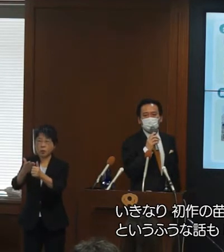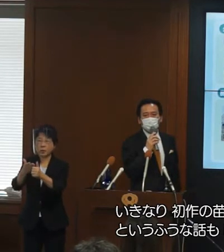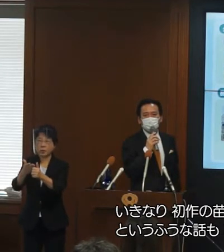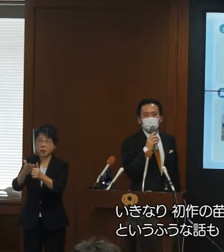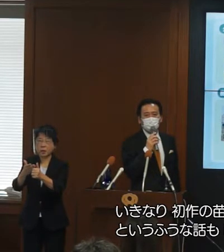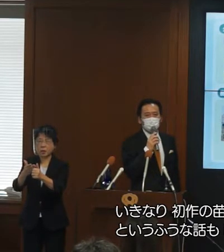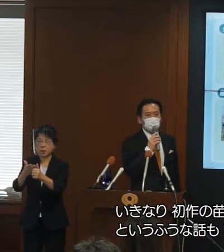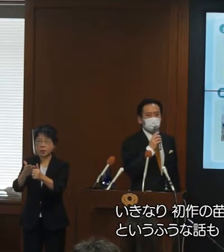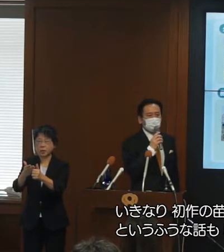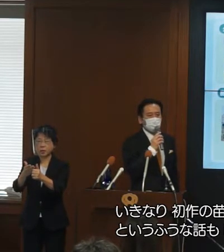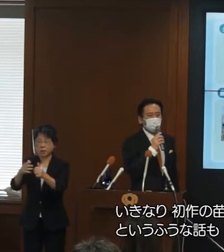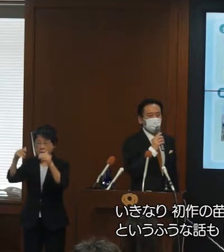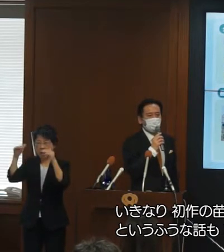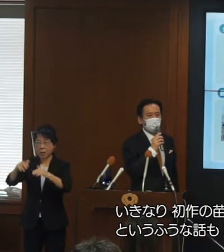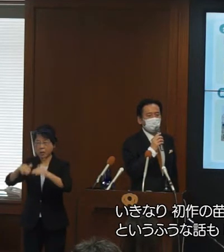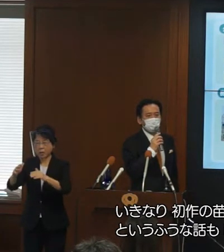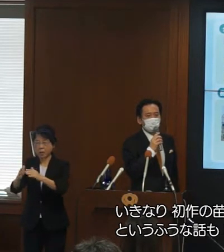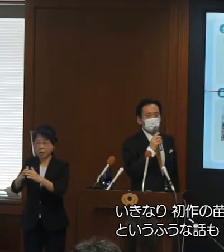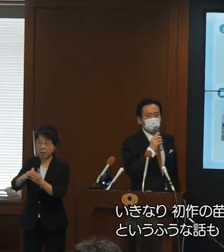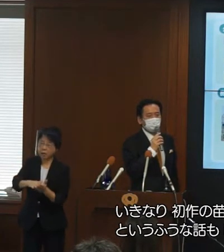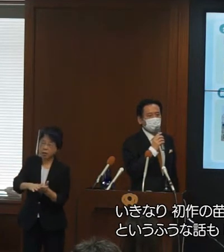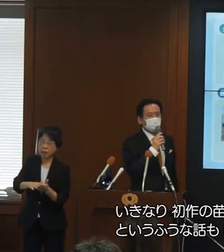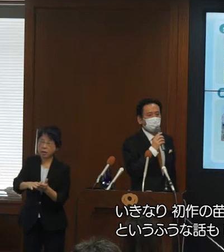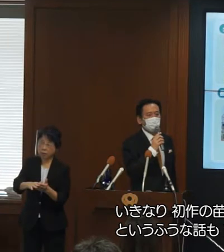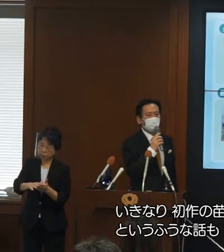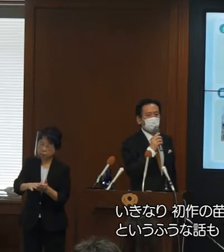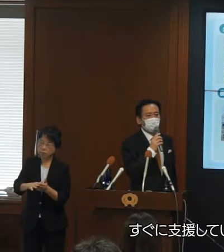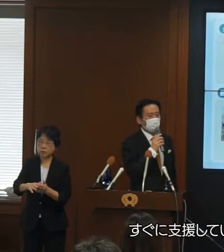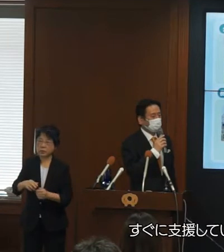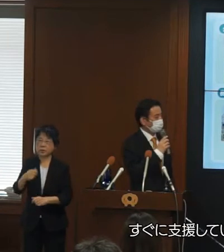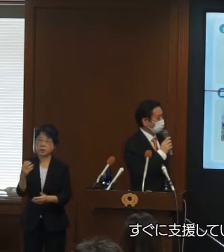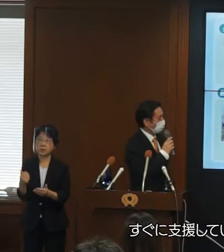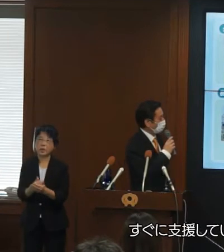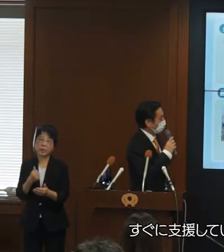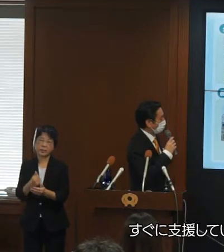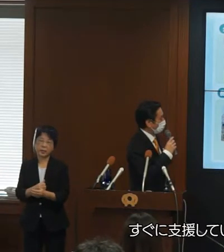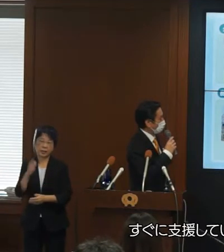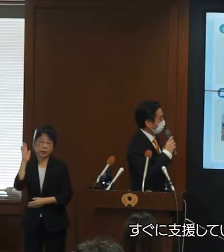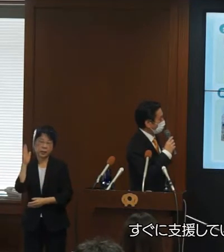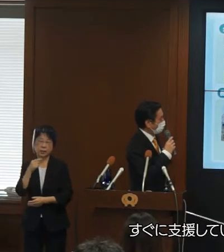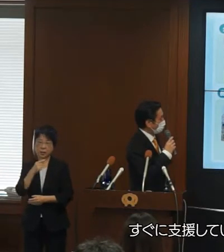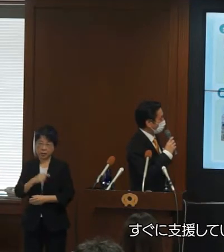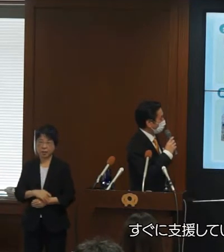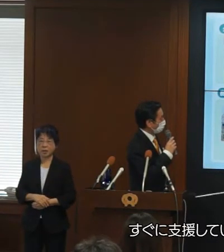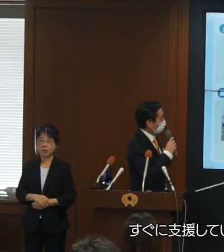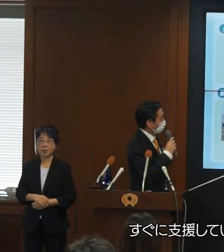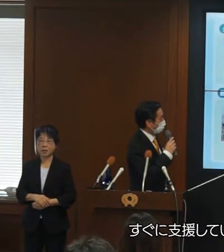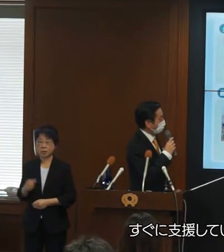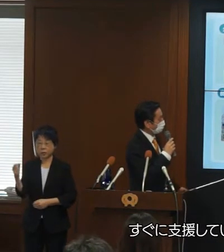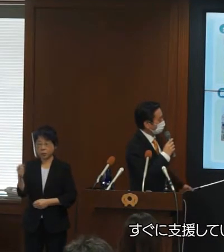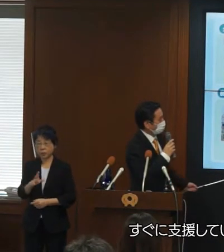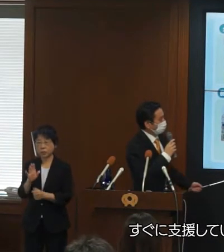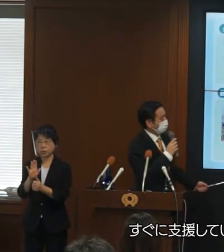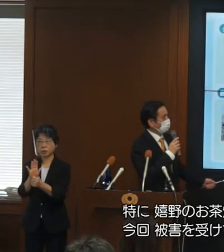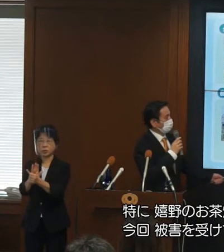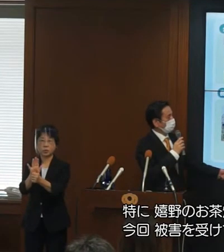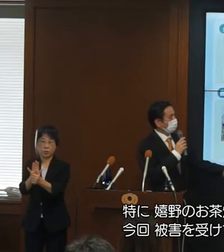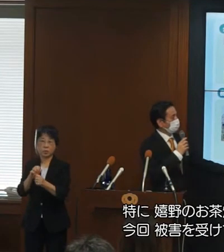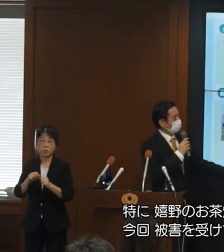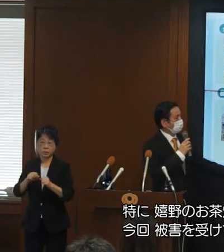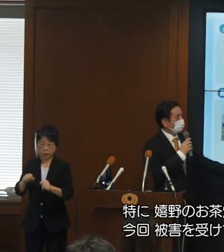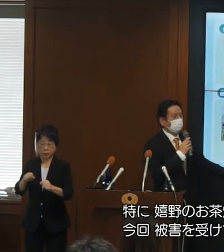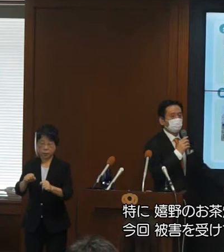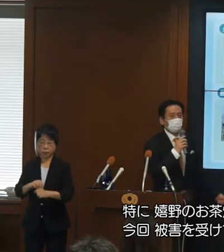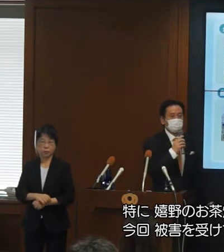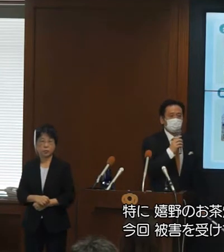苗が全部行かれてしまったっていうような話も直接聞いて、まあ、すぐにこう支援していこうと思いましたし、で